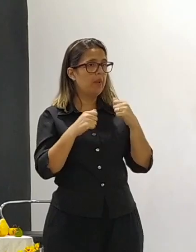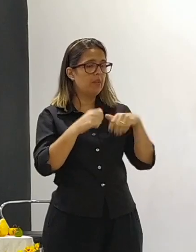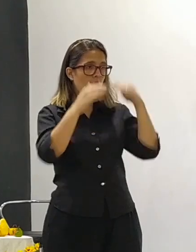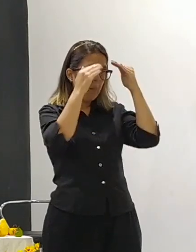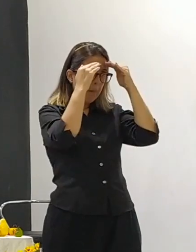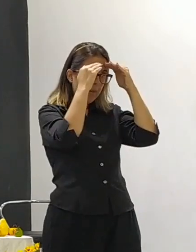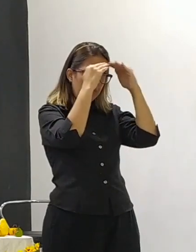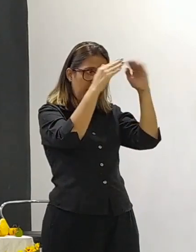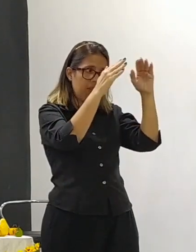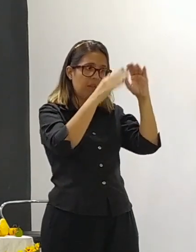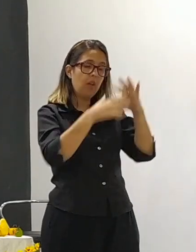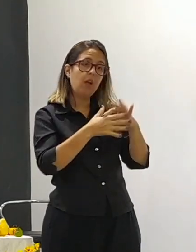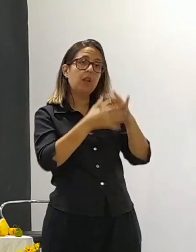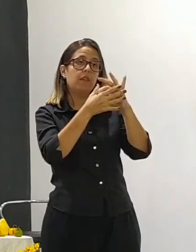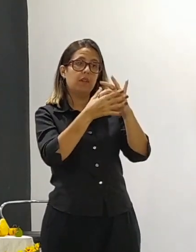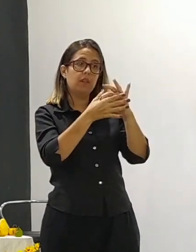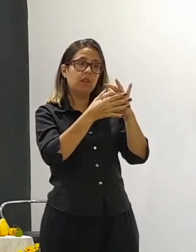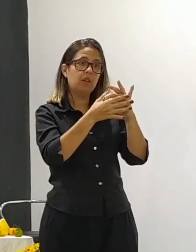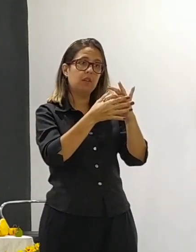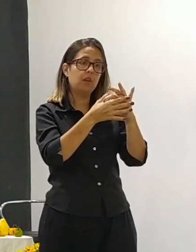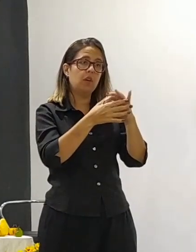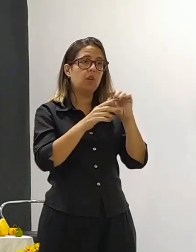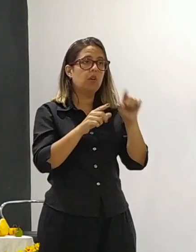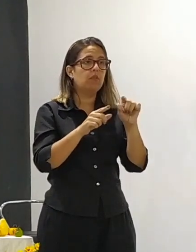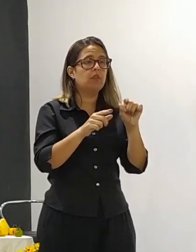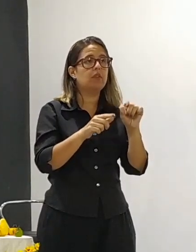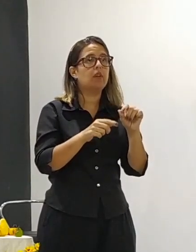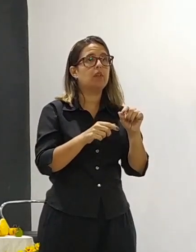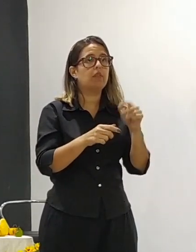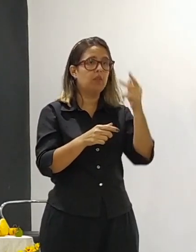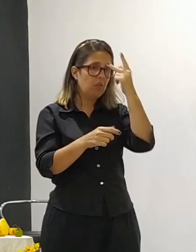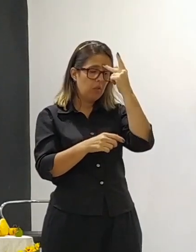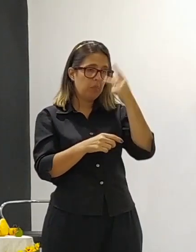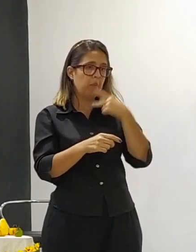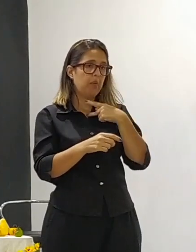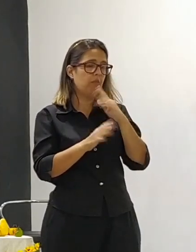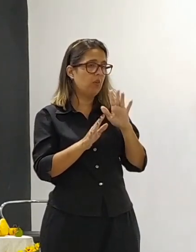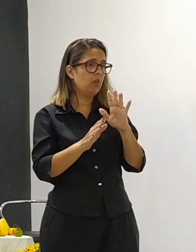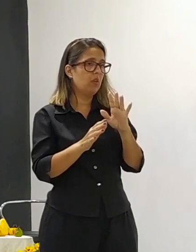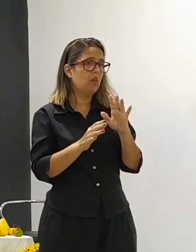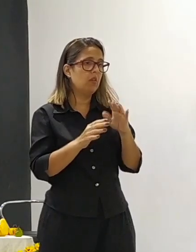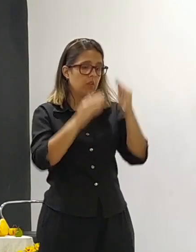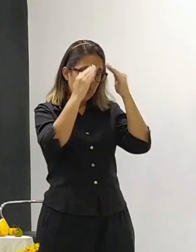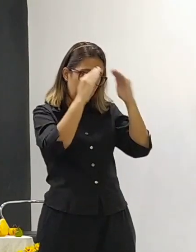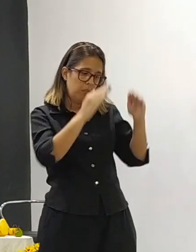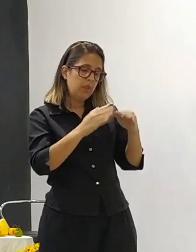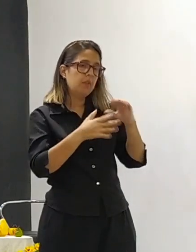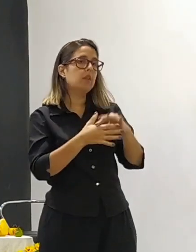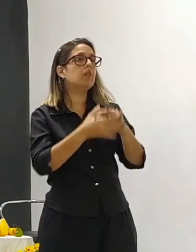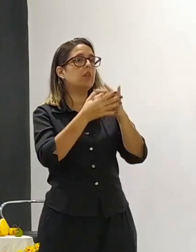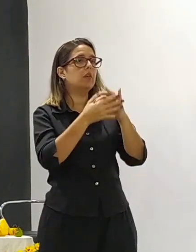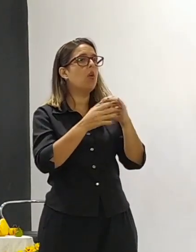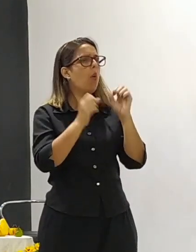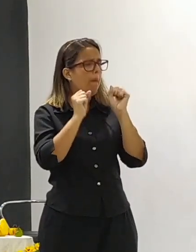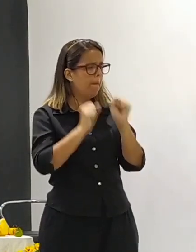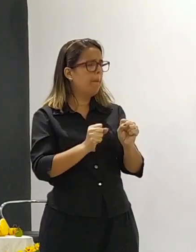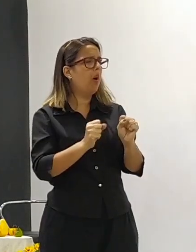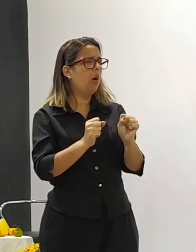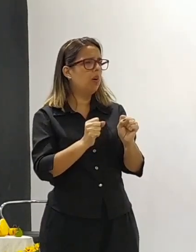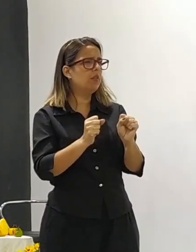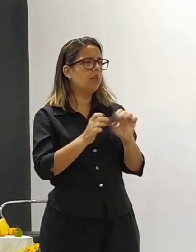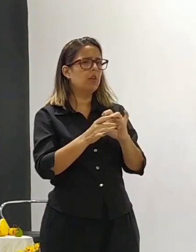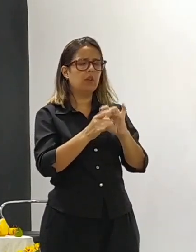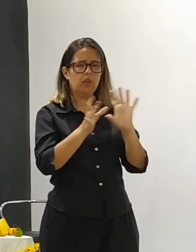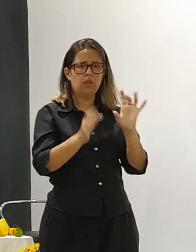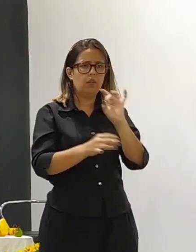Quando você está fazendo do seu jeito, você está debaixo da sua visão. Não é dizer que você não pode fazer, você pode. Cada um pode fazer o que